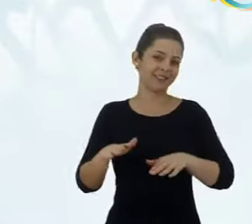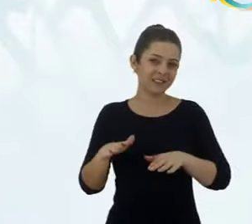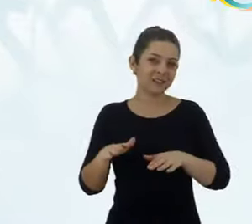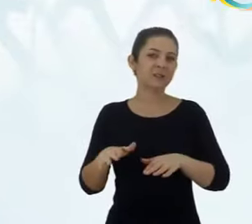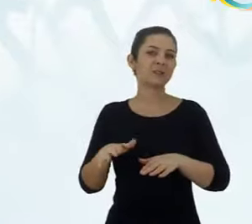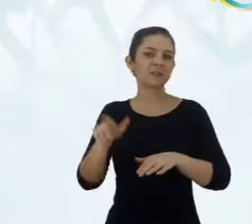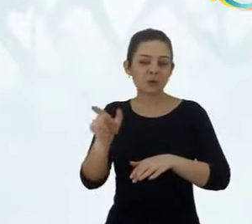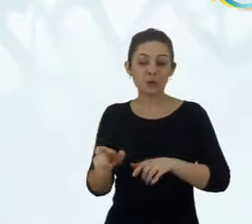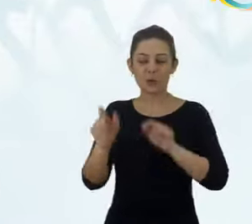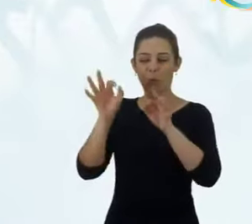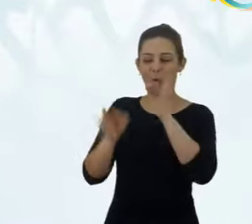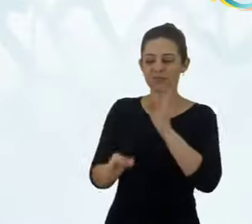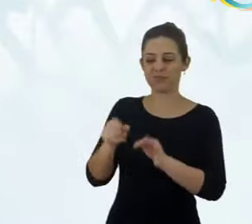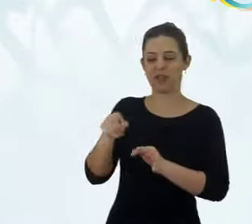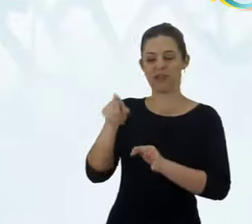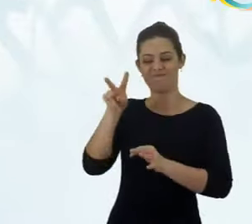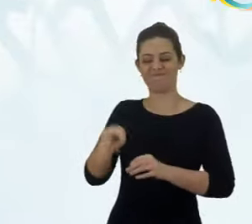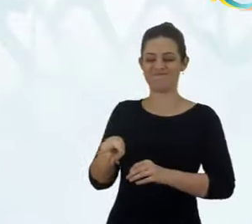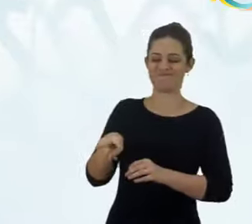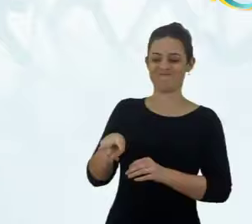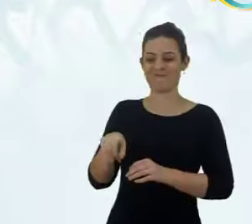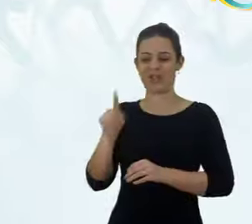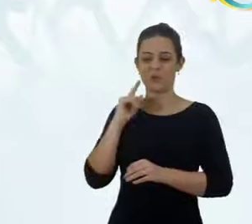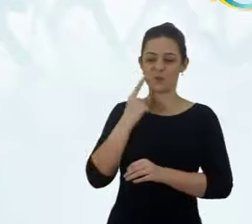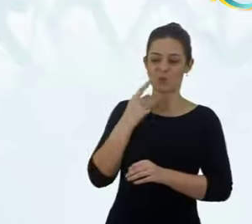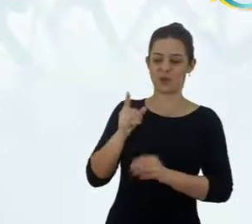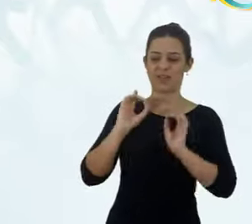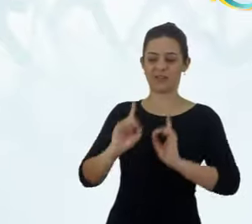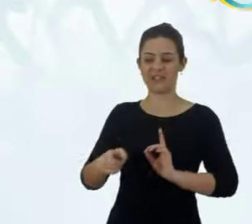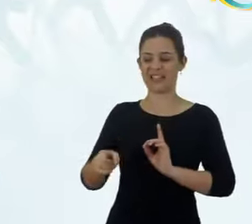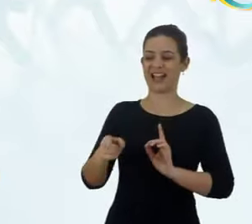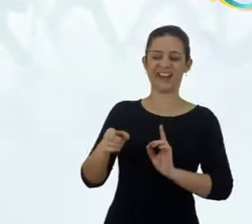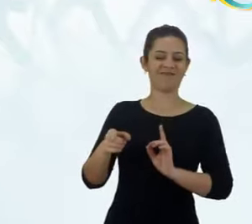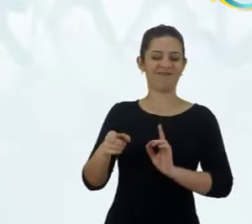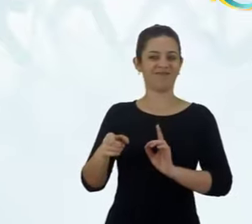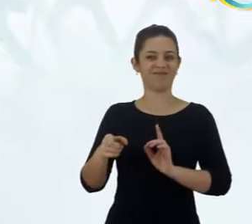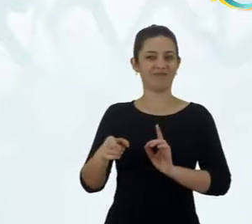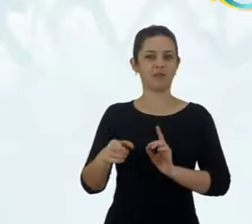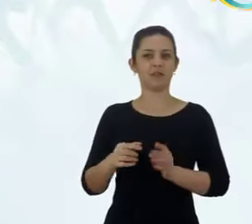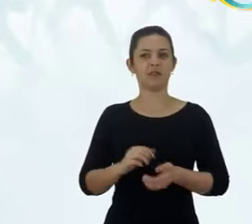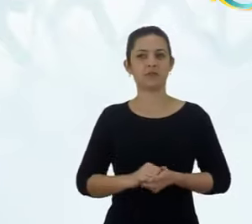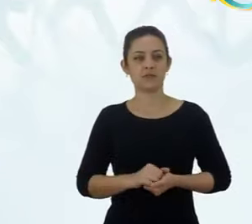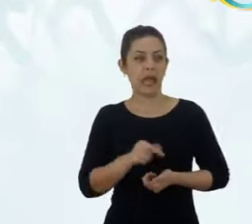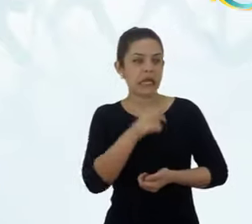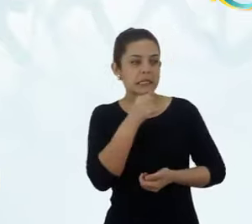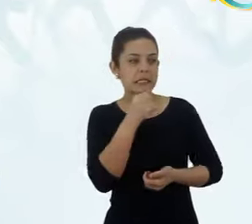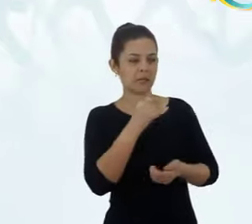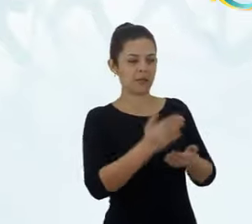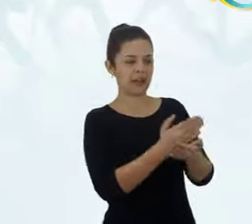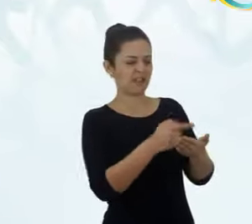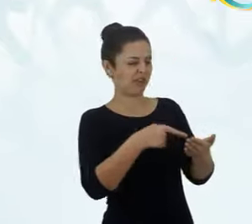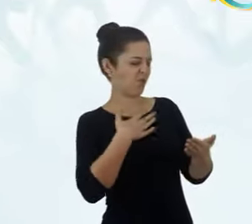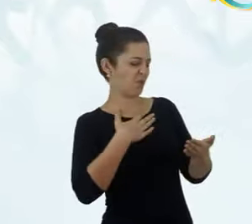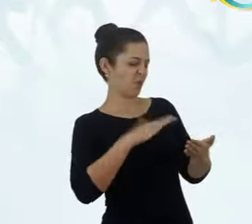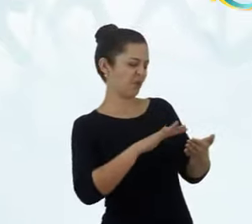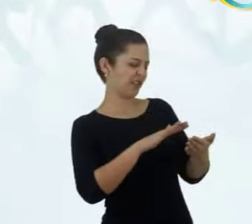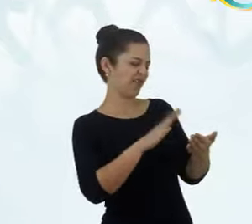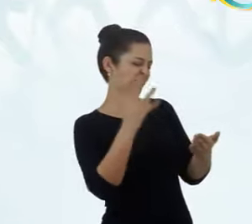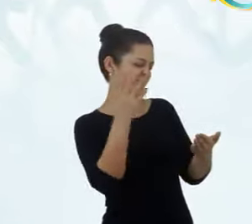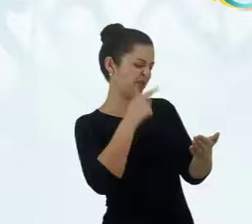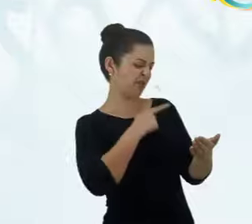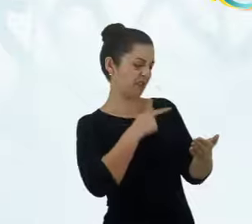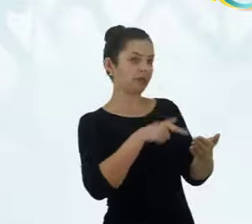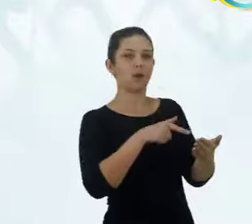vezes fazendo. Então eu vejo a capa, eu olho e falo assim, eu não gostei muito, não vou nem comprar esse livro, né? Então assim, a gente nem